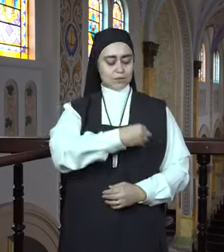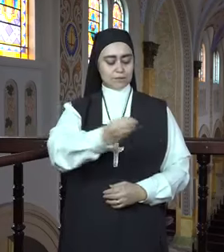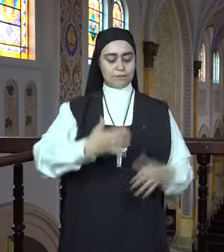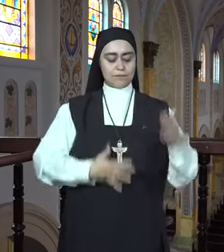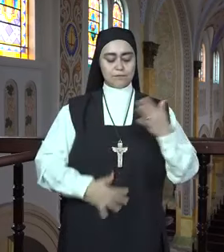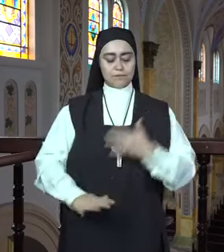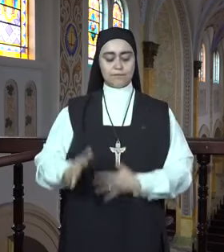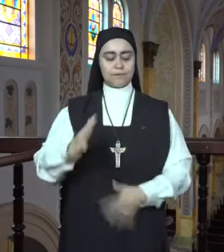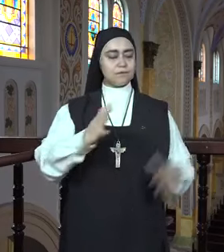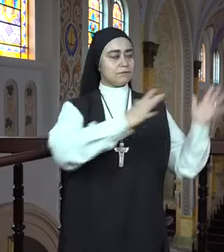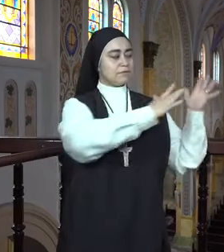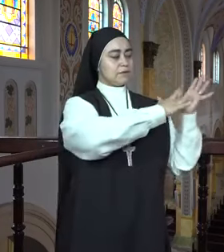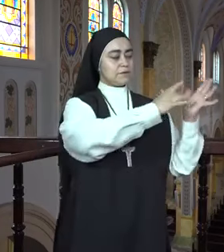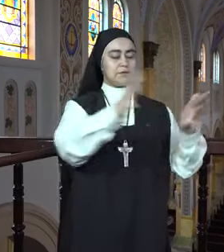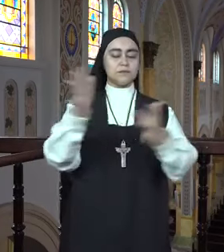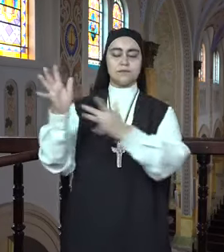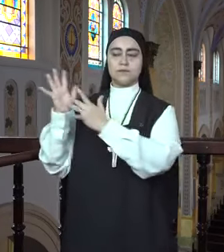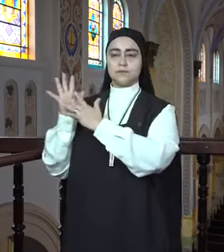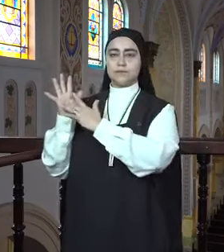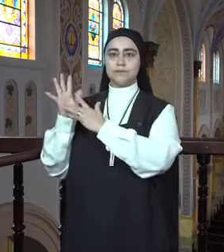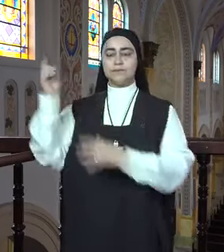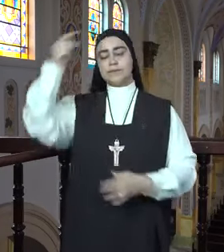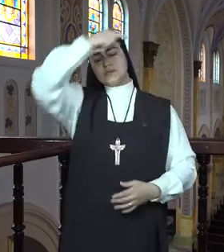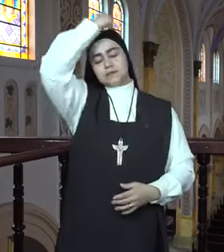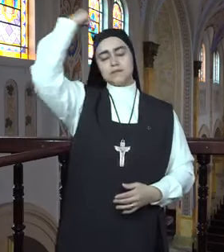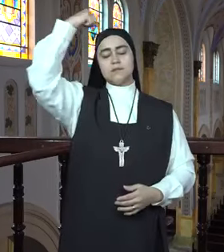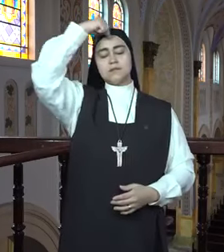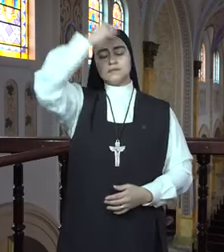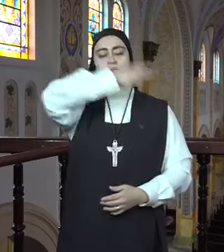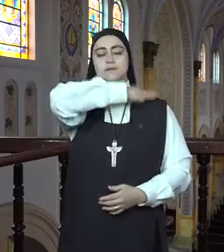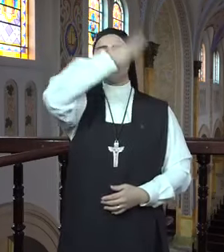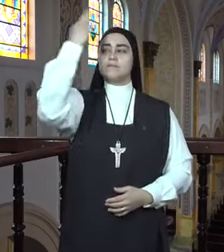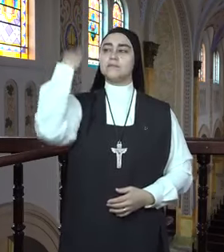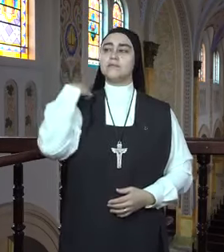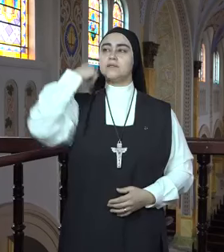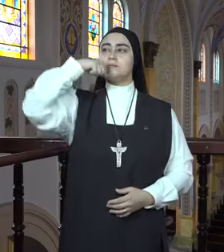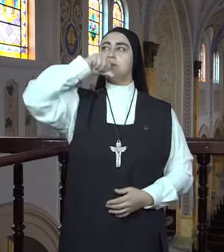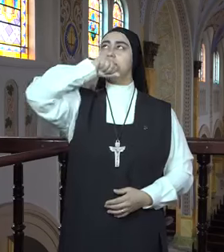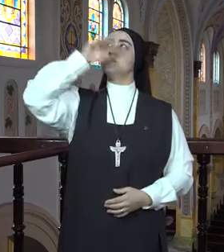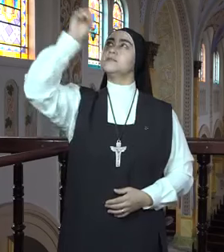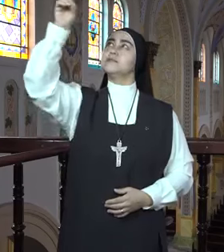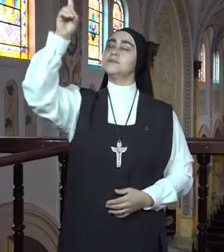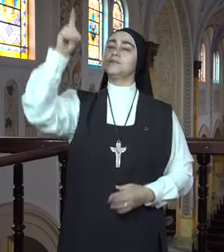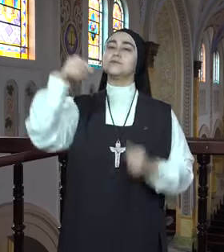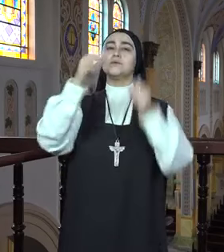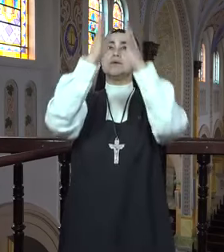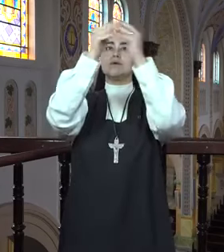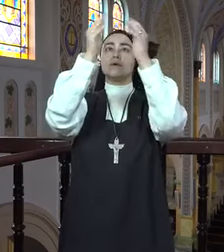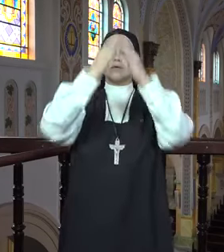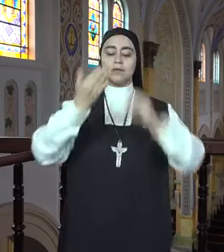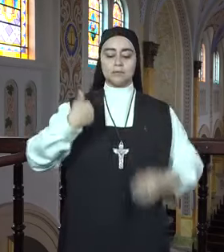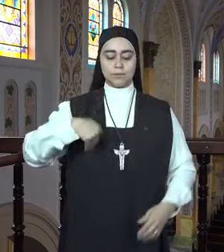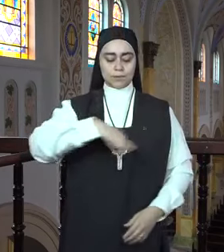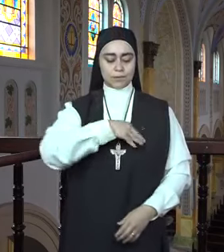é o fruto do vosso ventre, Jesus. Santa Maria, Mãe de Deus, rogai por nós,